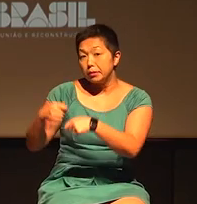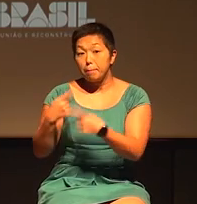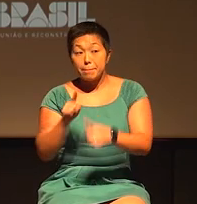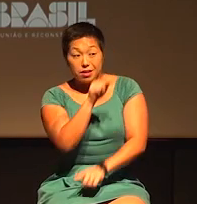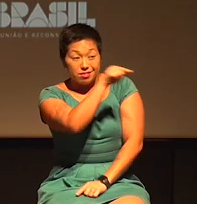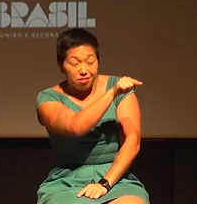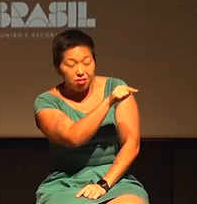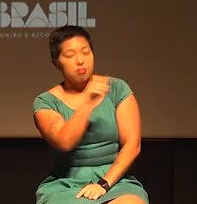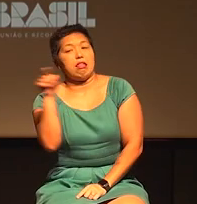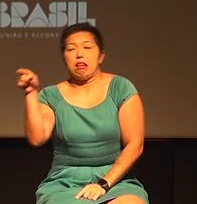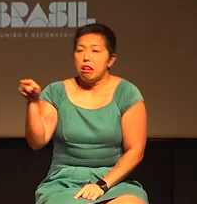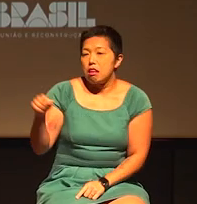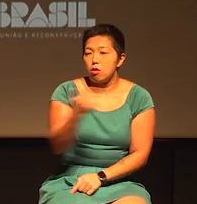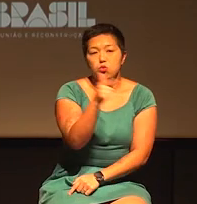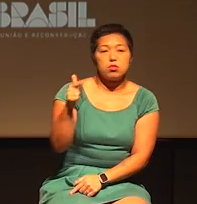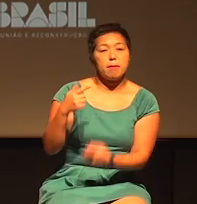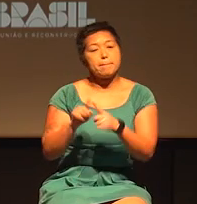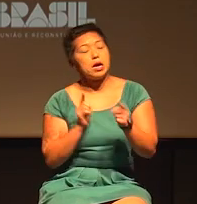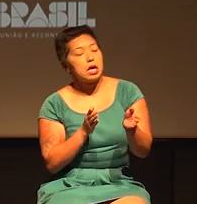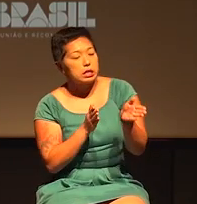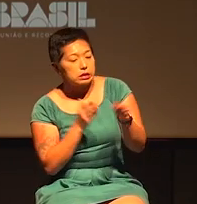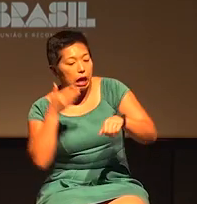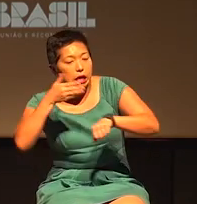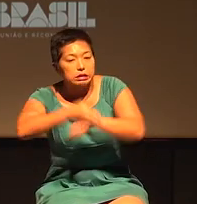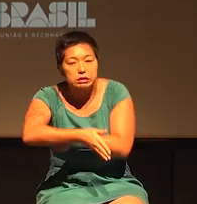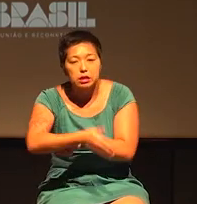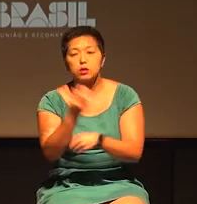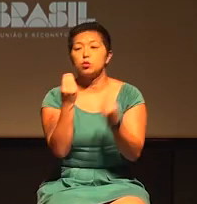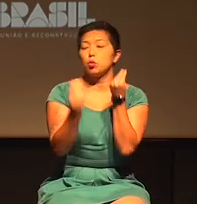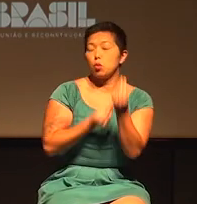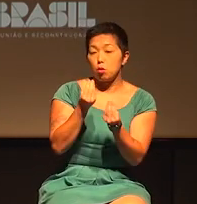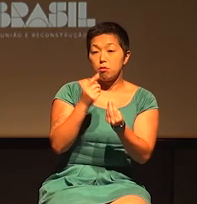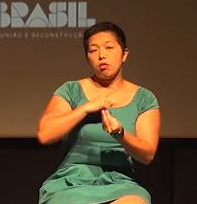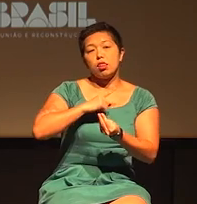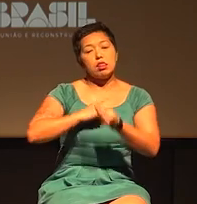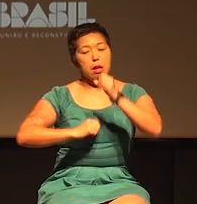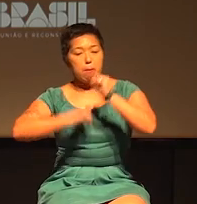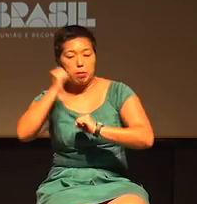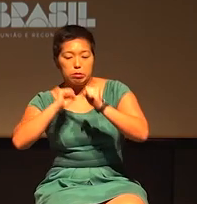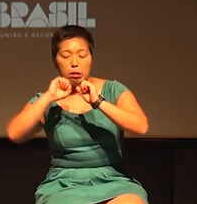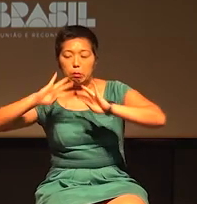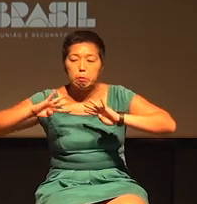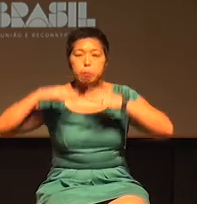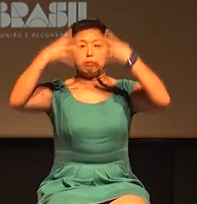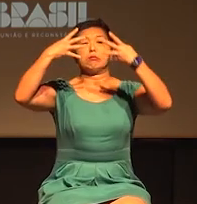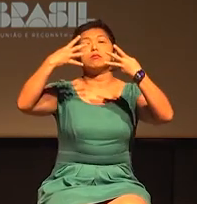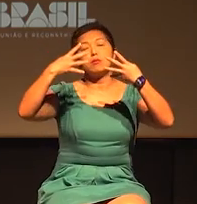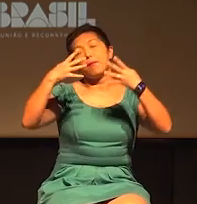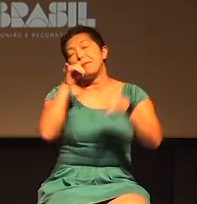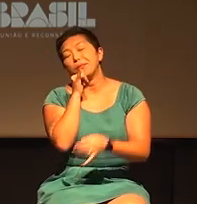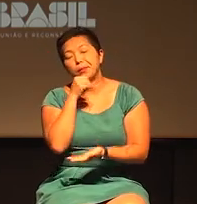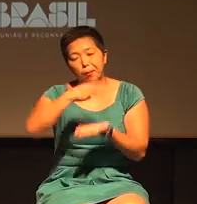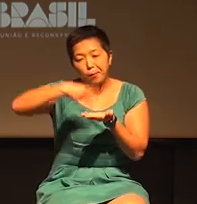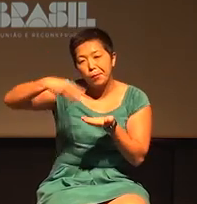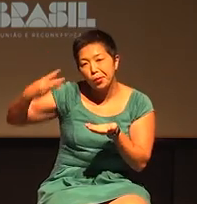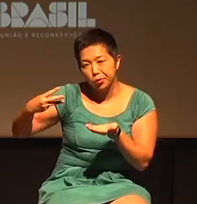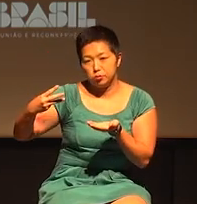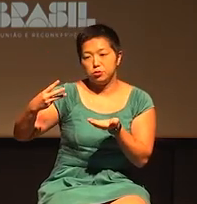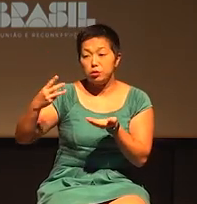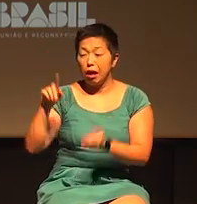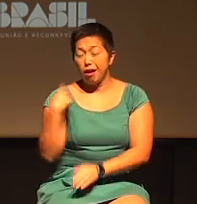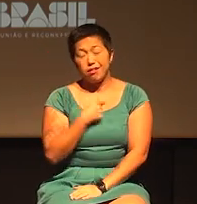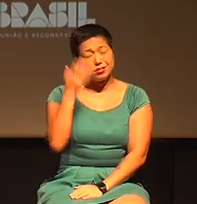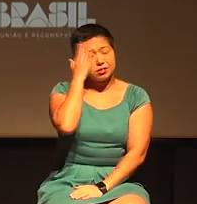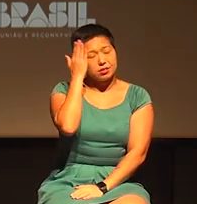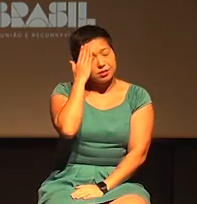têm isso ah o acesso é tal Ah mas a gente tem os Ultra acessados a gente tem a gente tava falando agora do miojo e a gente